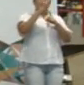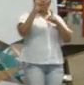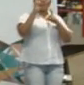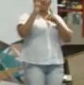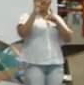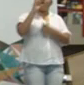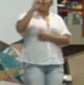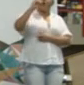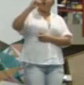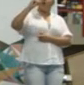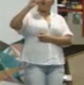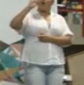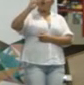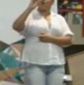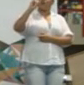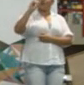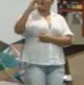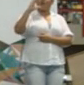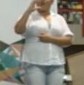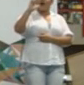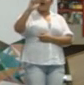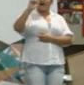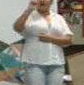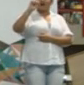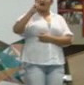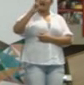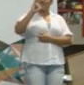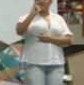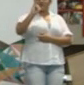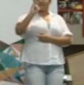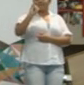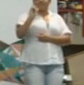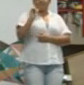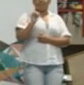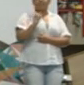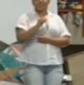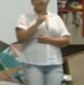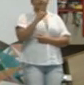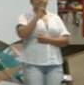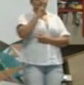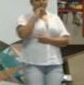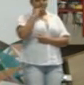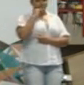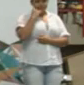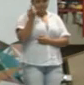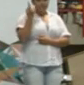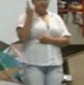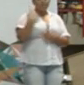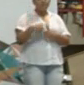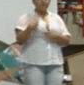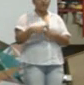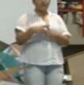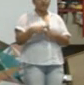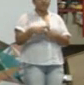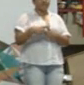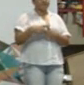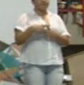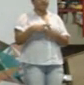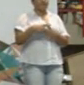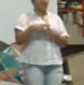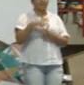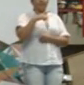vírus pela alta temperatura, ele também mata porque a pressão dentro é muito elevada. Tá certo? O autoclave hoje, ele pode